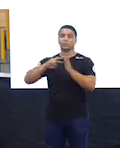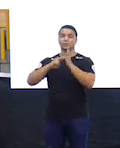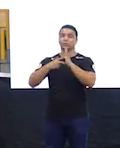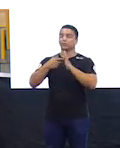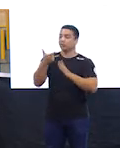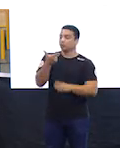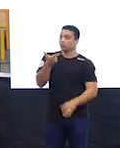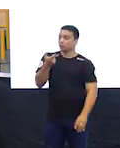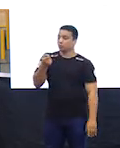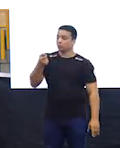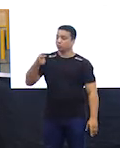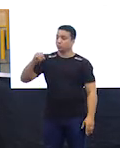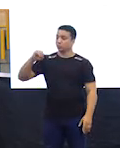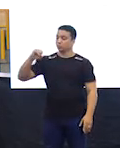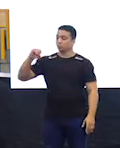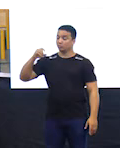que